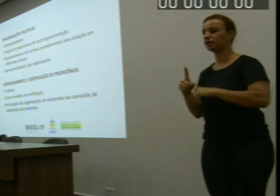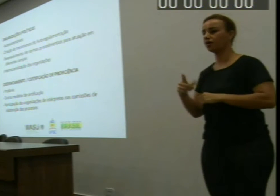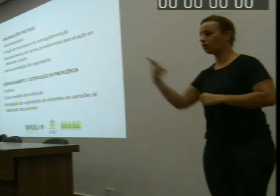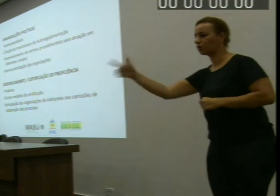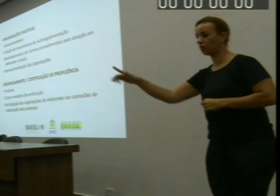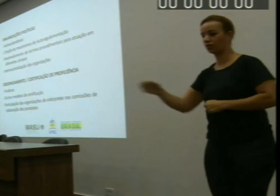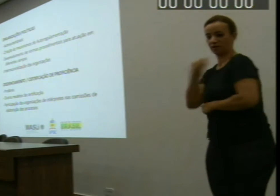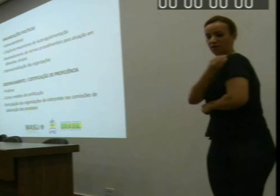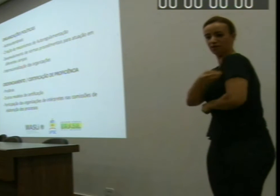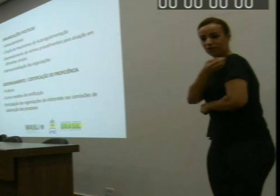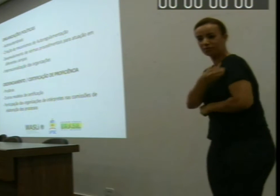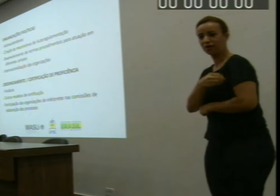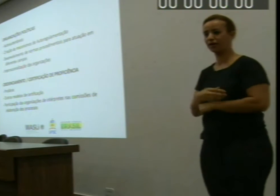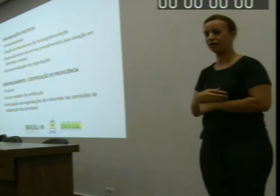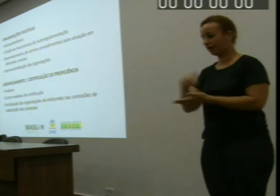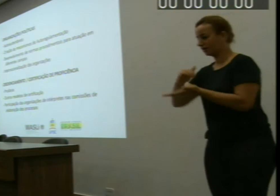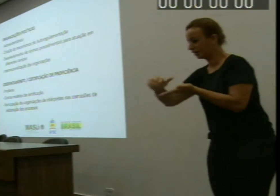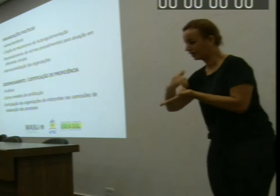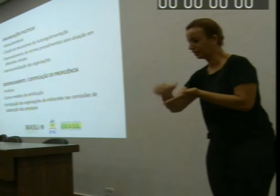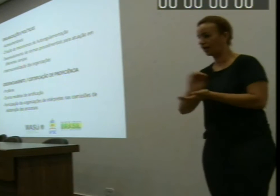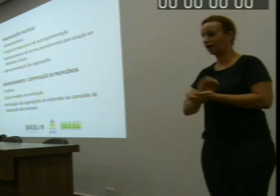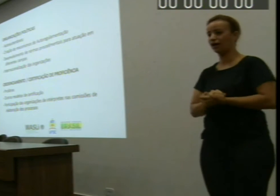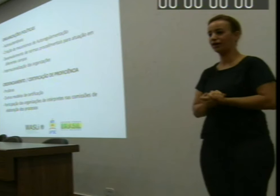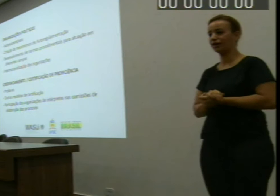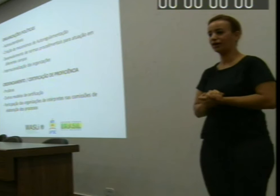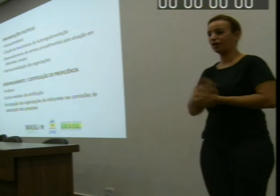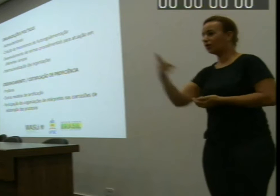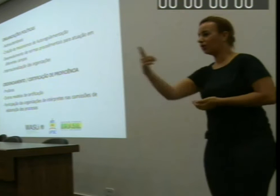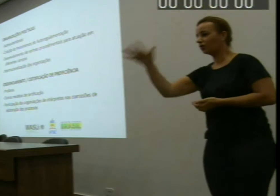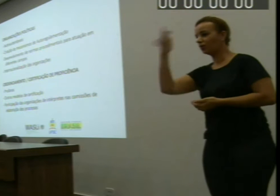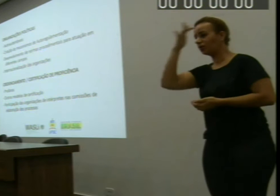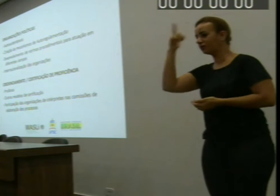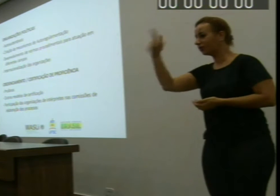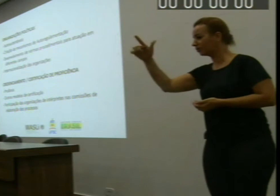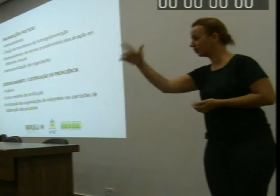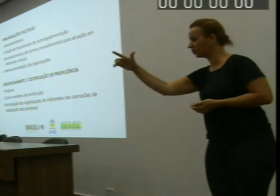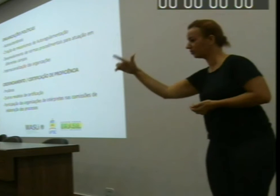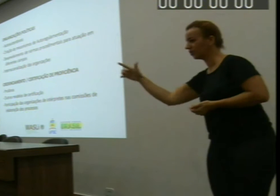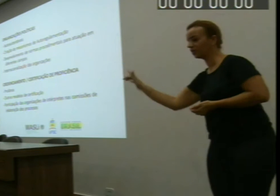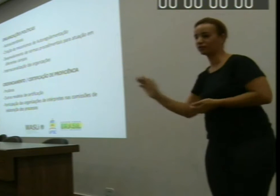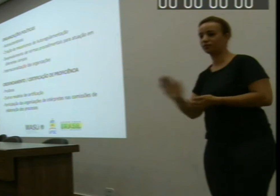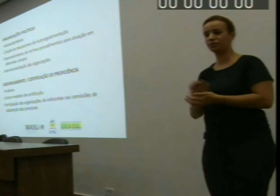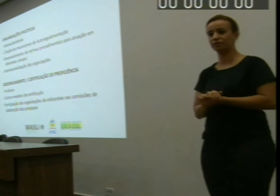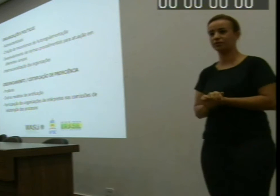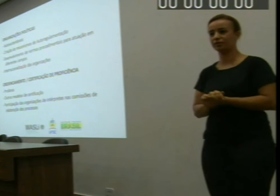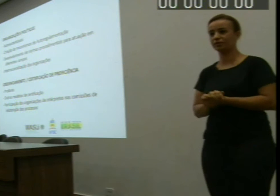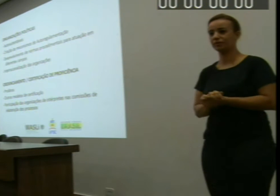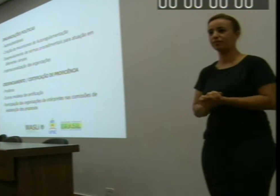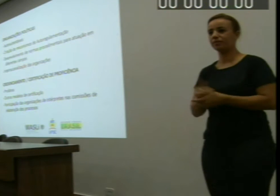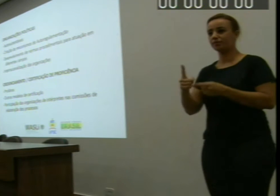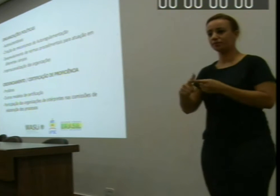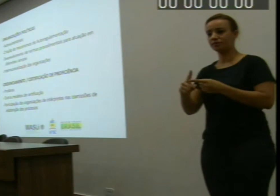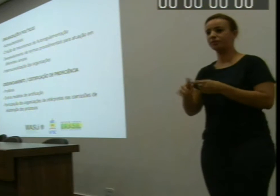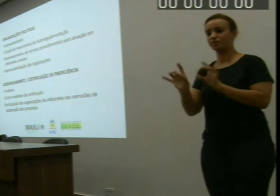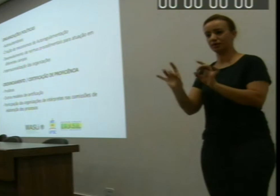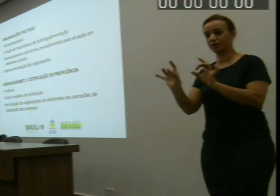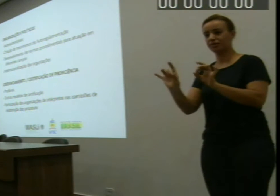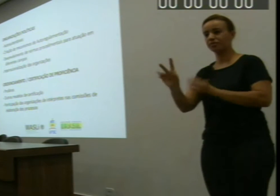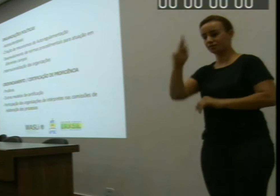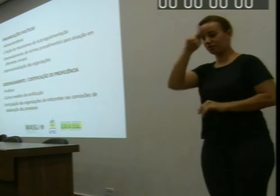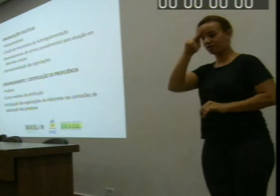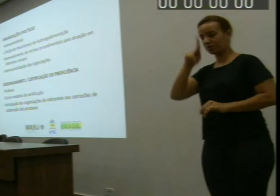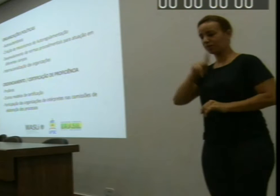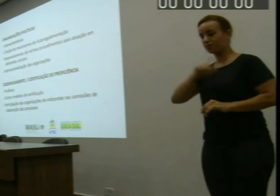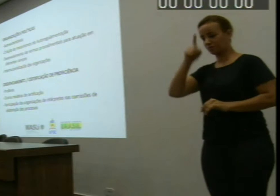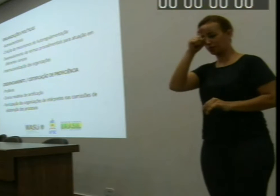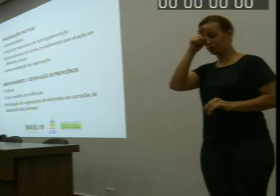a recepcionista do hospital isso vai benefíci benefício pros intérpretes e isso é benefício também pro próprio